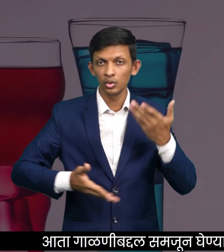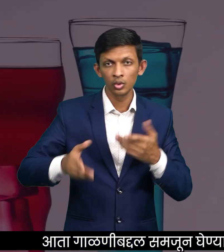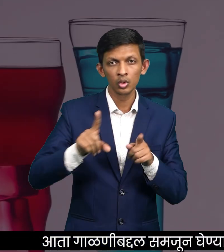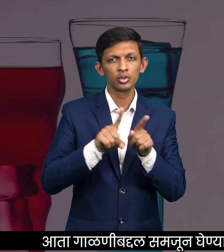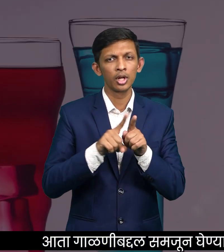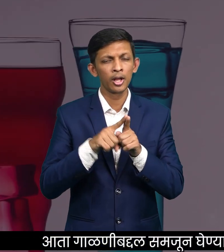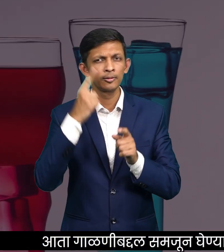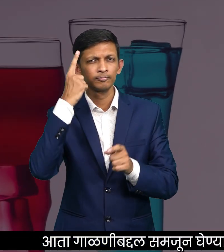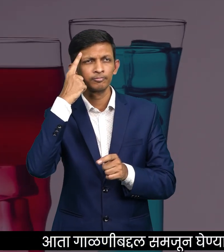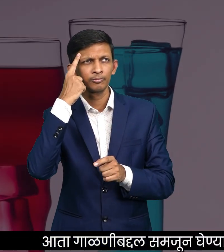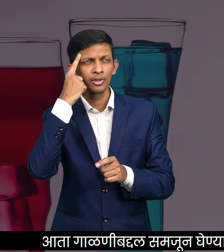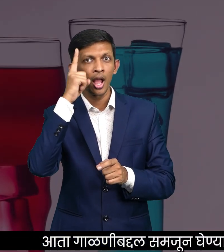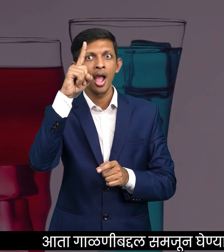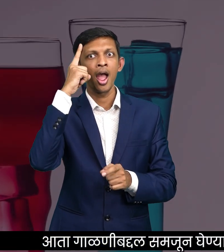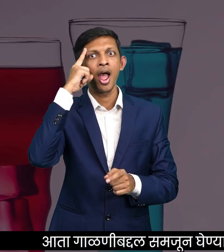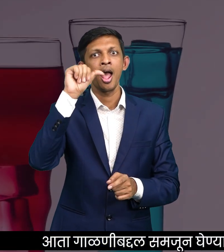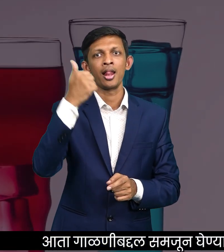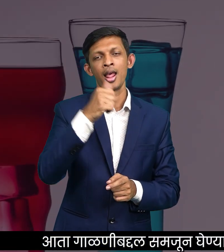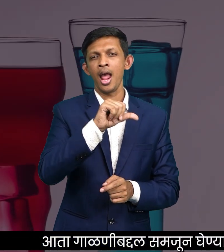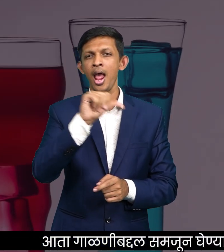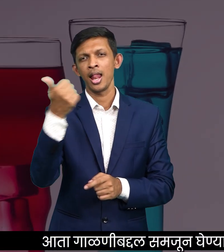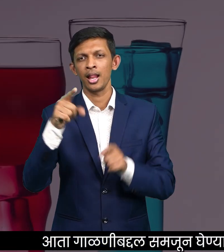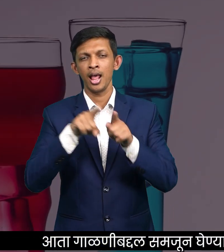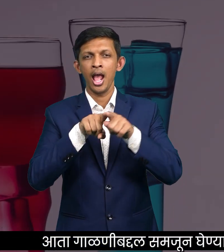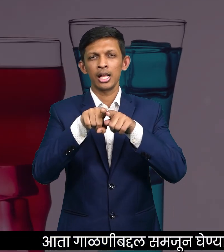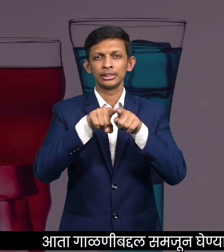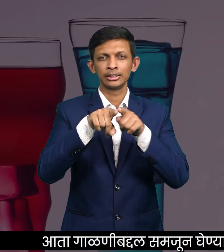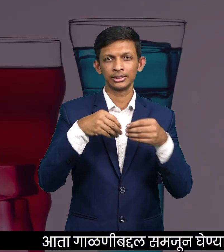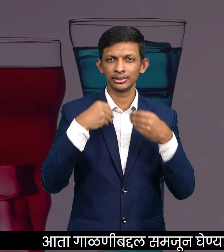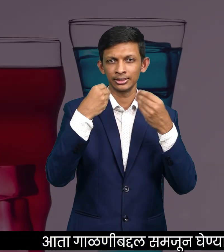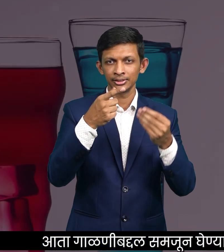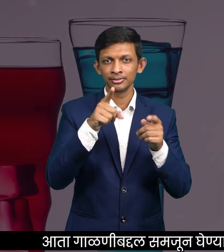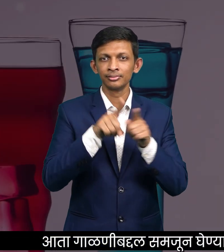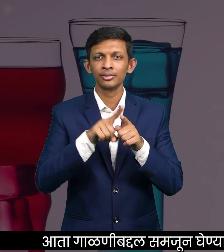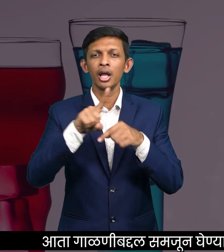आता गाळणीबद्दल समजून घेण्यासाठी आपण आणखीन एक उदाहरण पाहू.